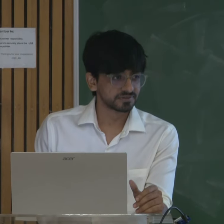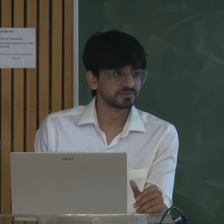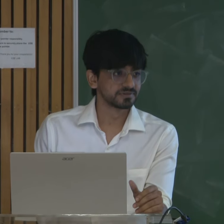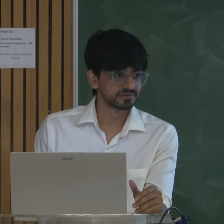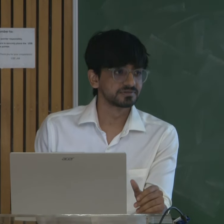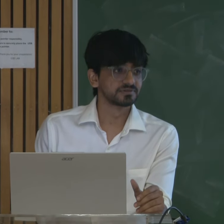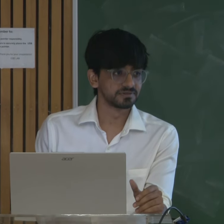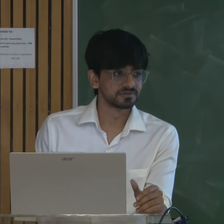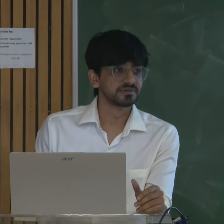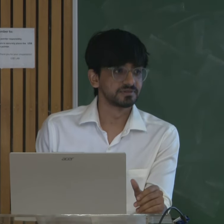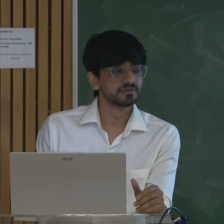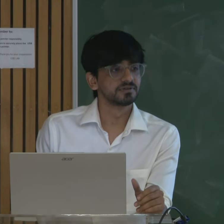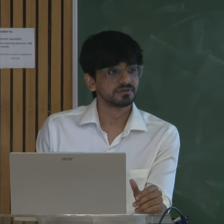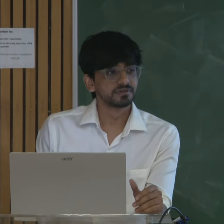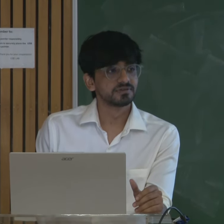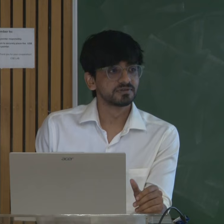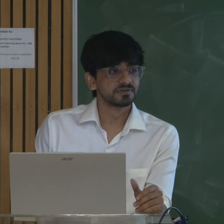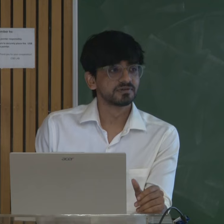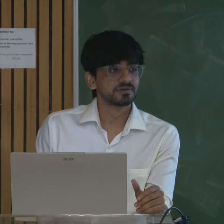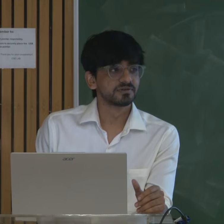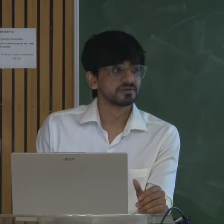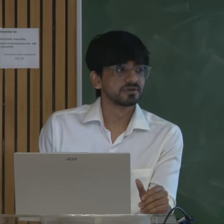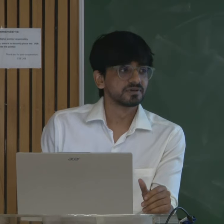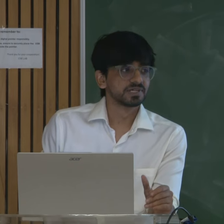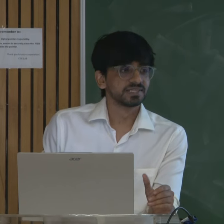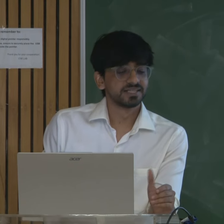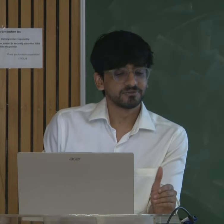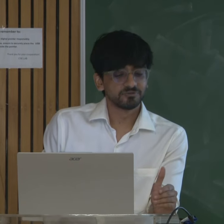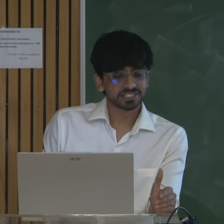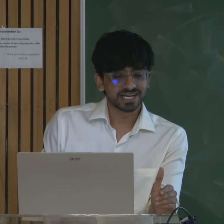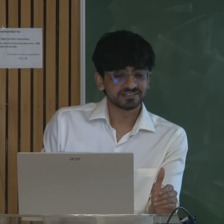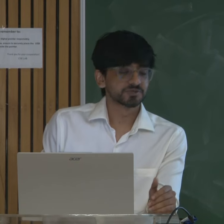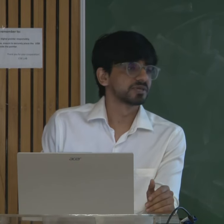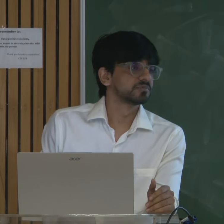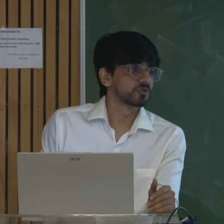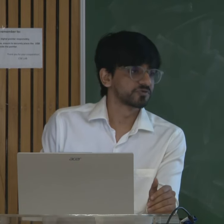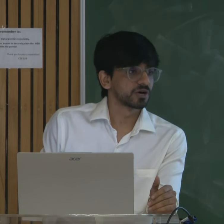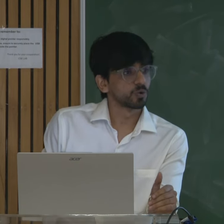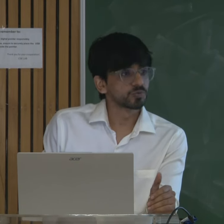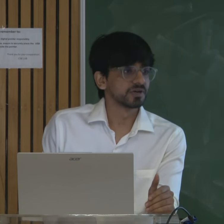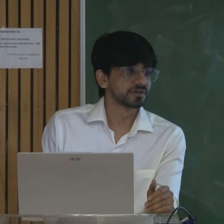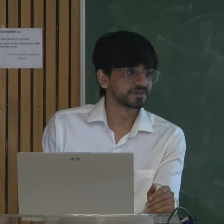communication. Apart from their house, or away from their house. The first challenges become from their home only.